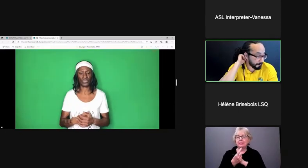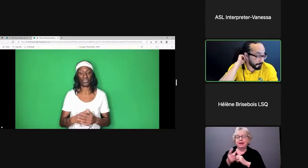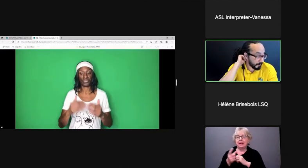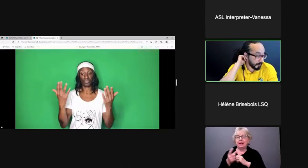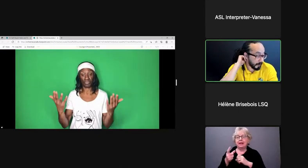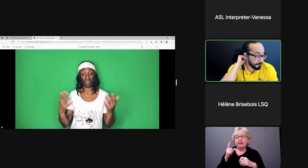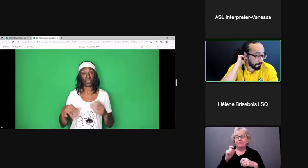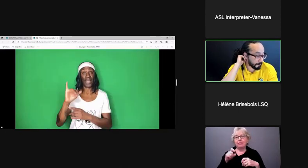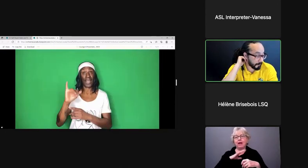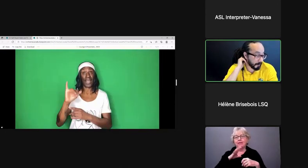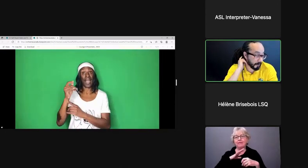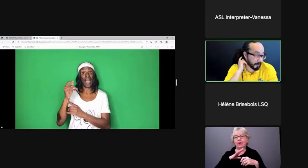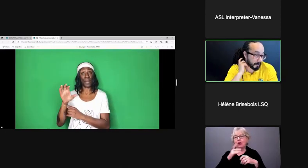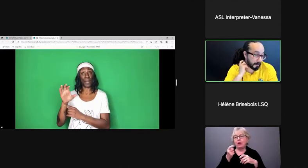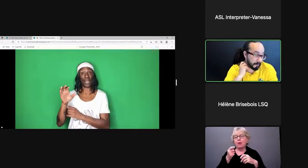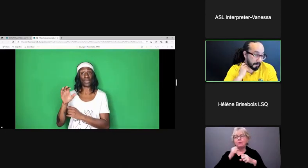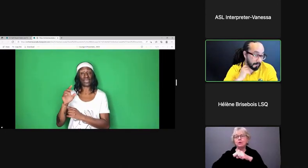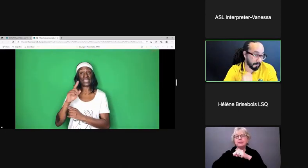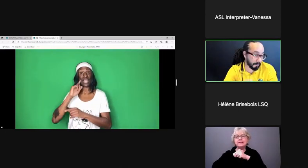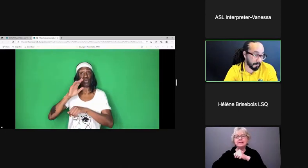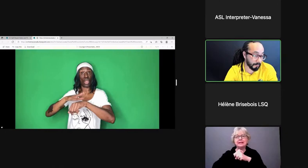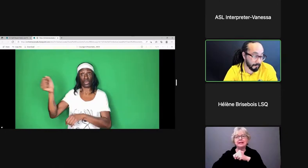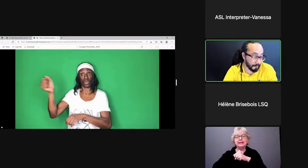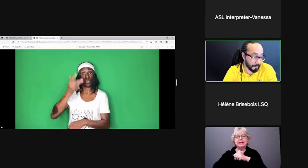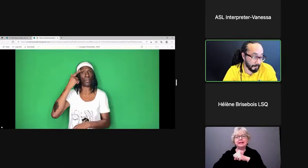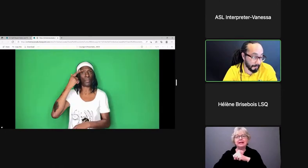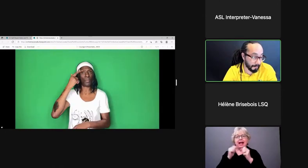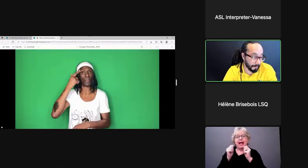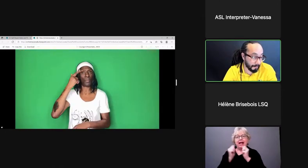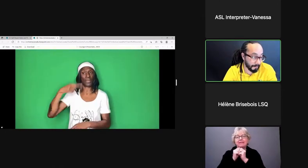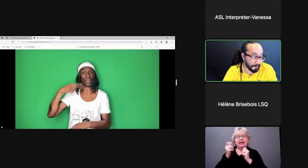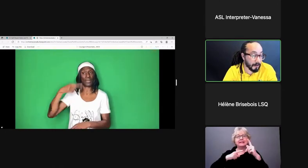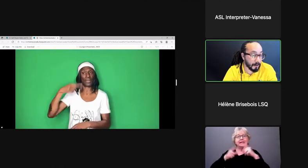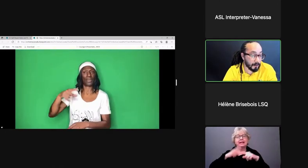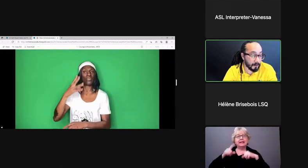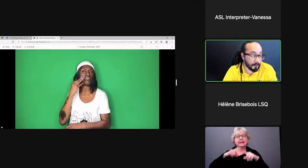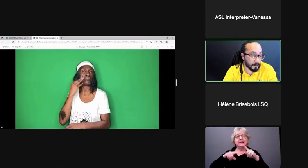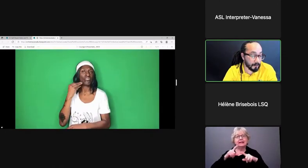publicité en langage des signes. Ce serait sage de le faire.